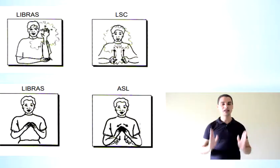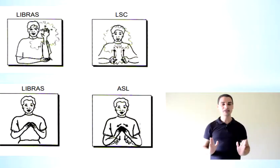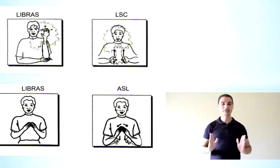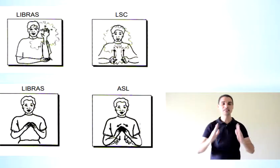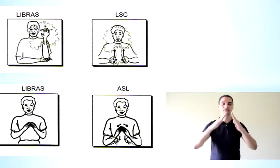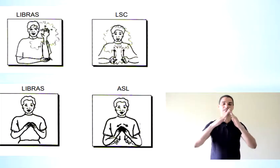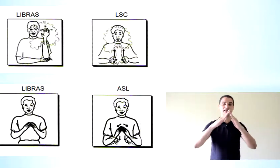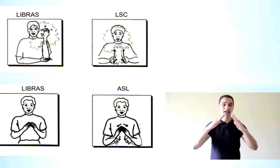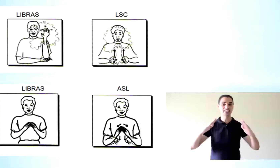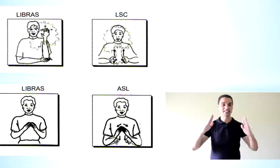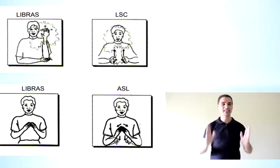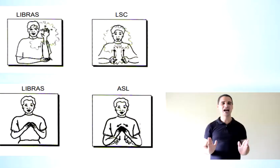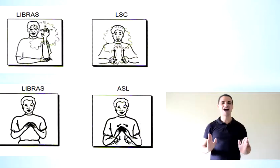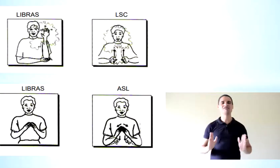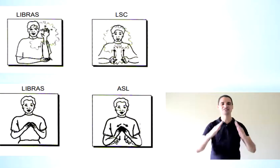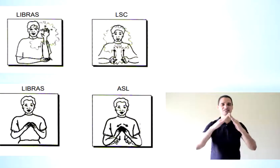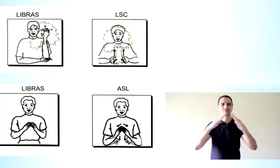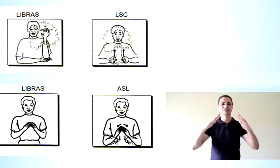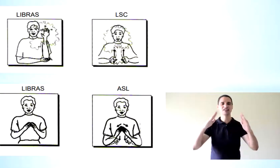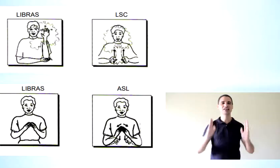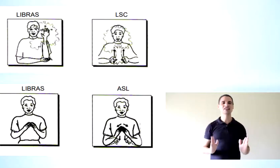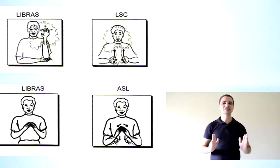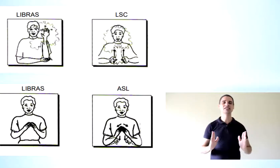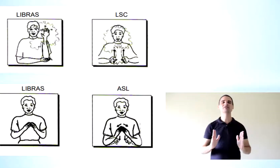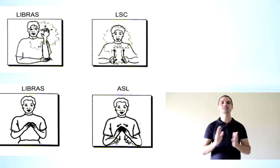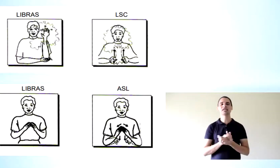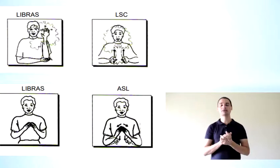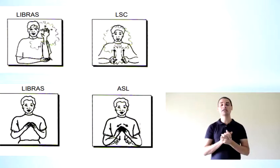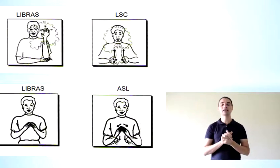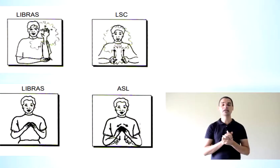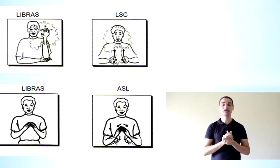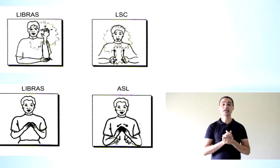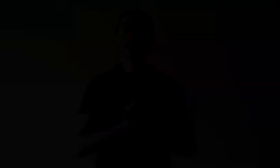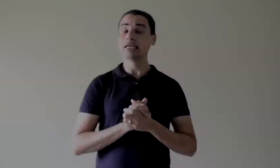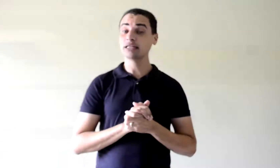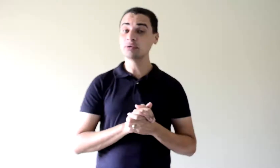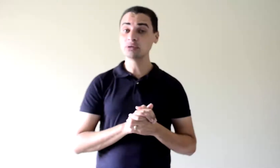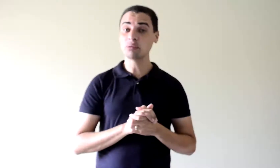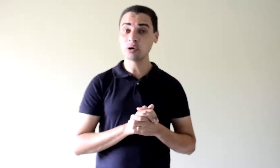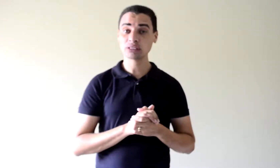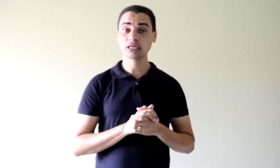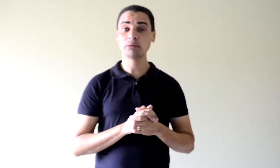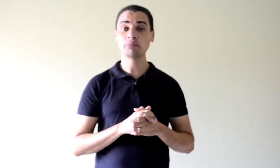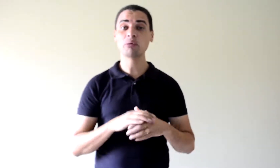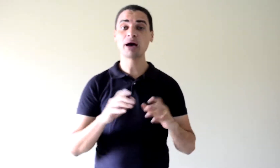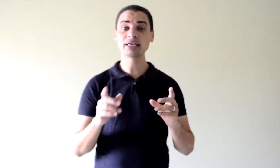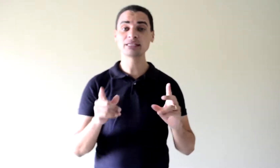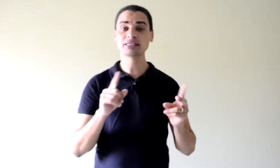Língua de casa, né? House, de língua de sinais americana. Então isso mostra que por mais que